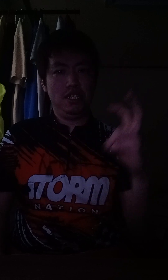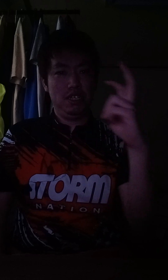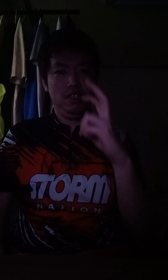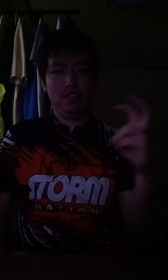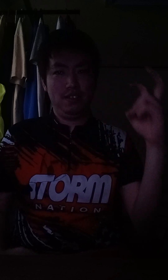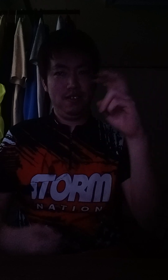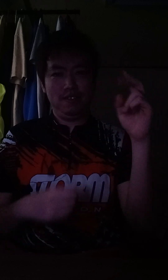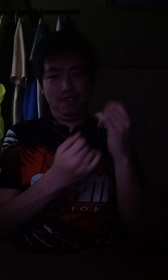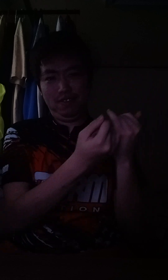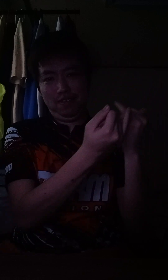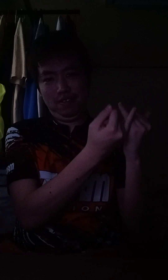승현이를